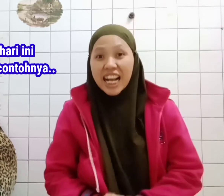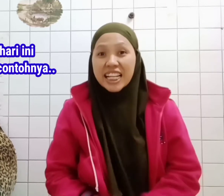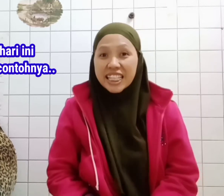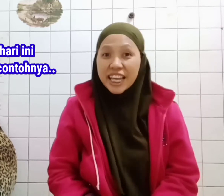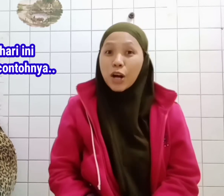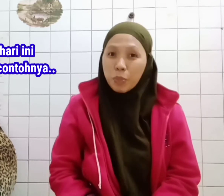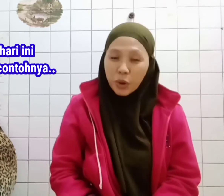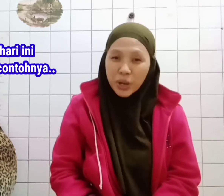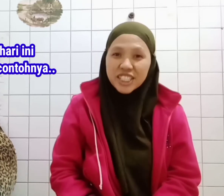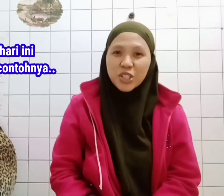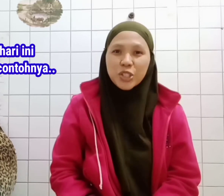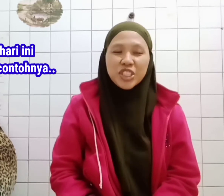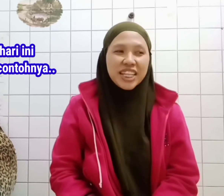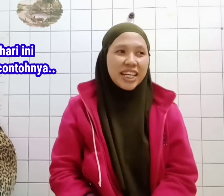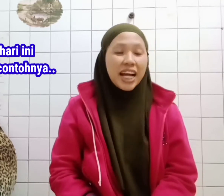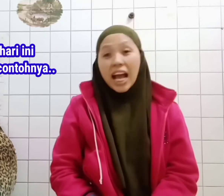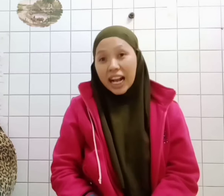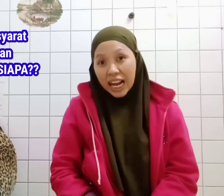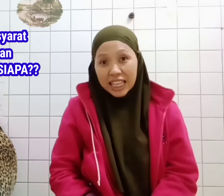hari ini aku mau kasih contohnya.